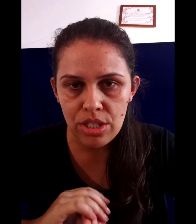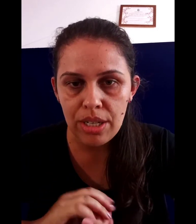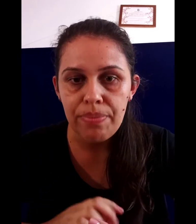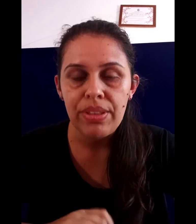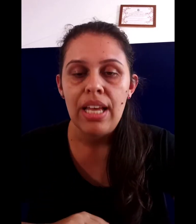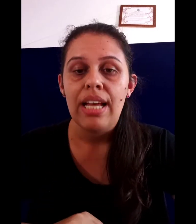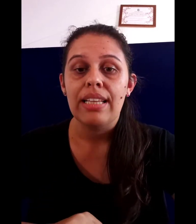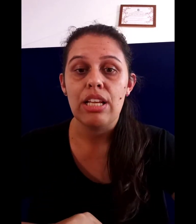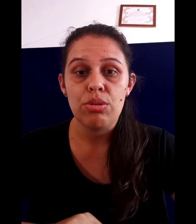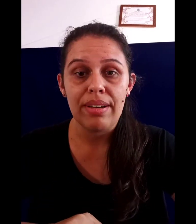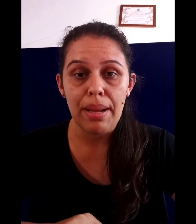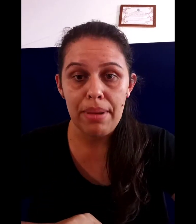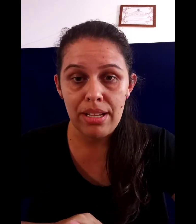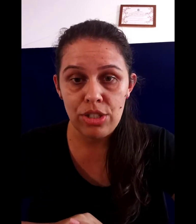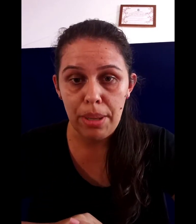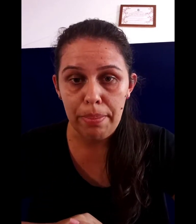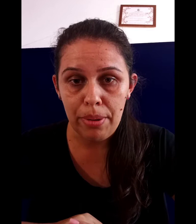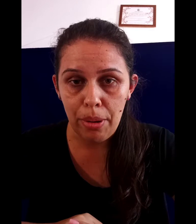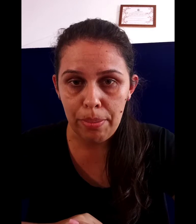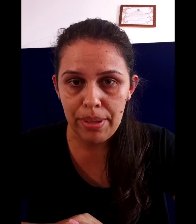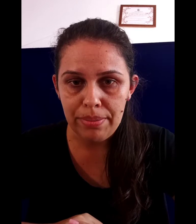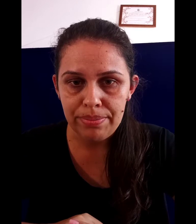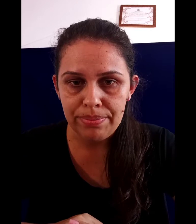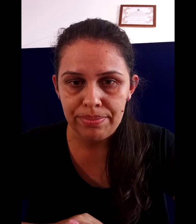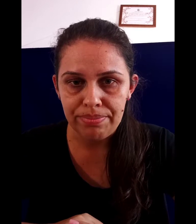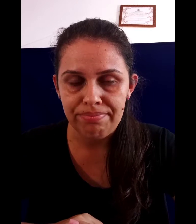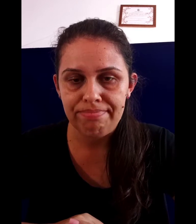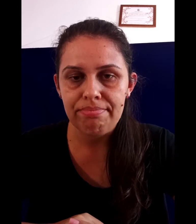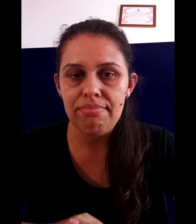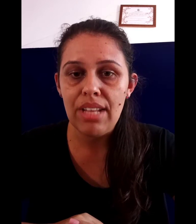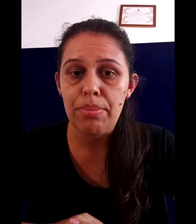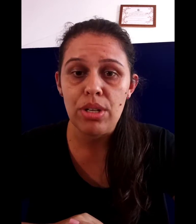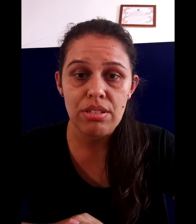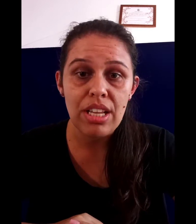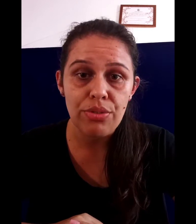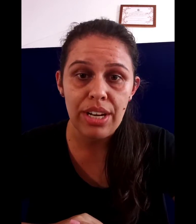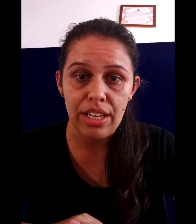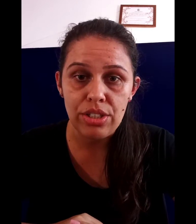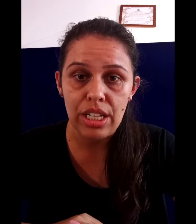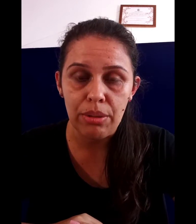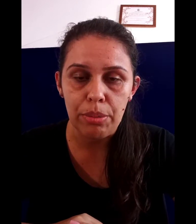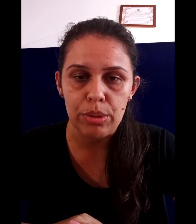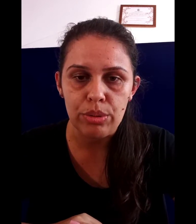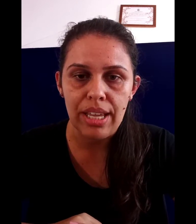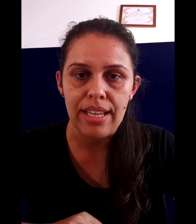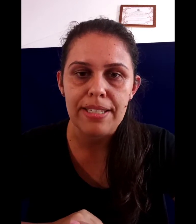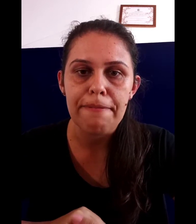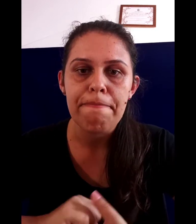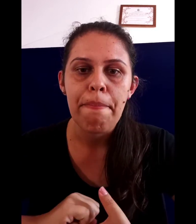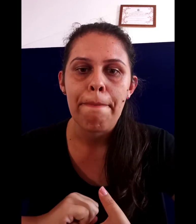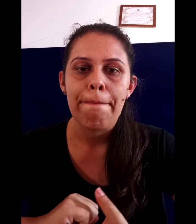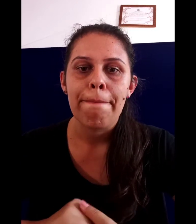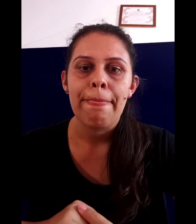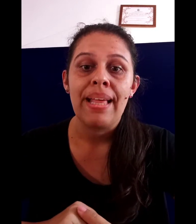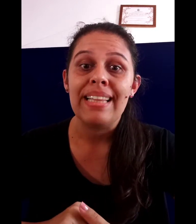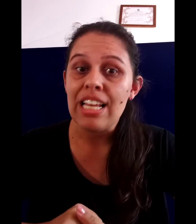linguística, tem a sua gramática própria, é por isso que é diferente da língua portuguesa. Tem a